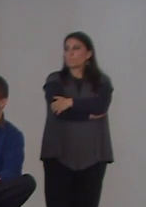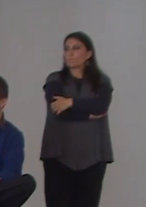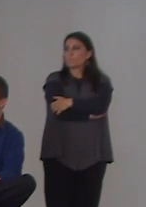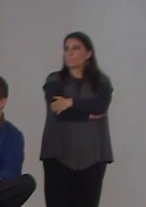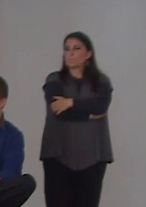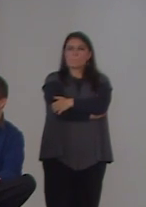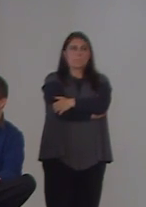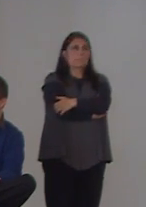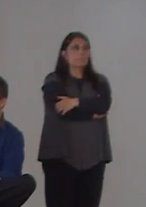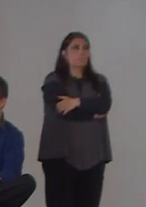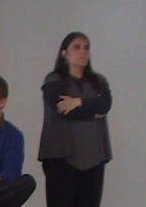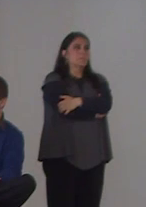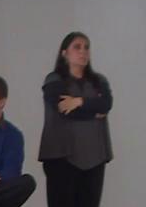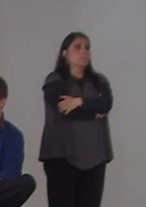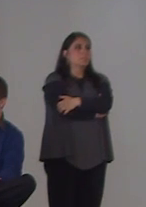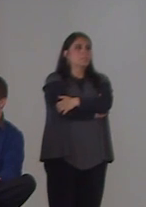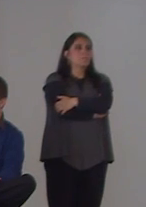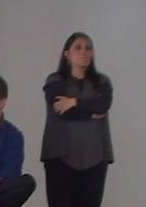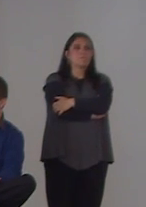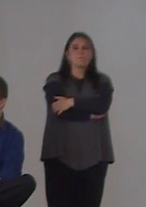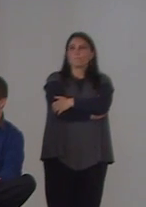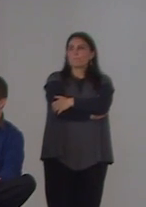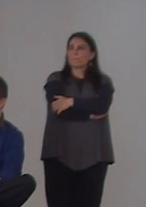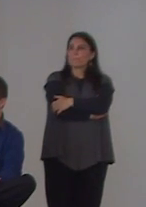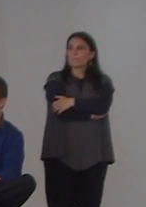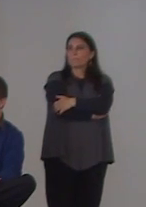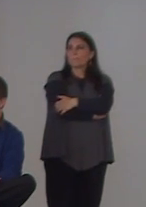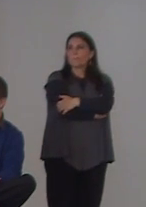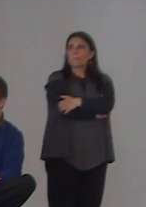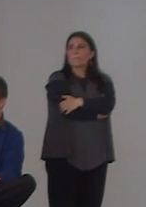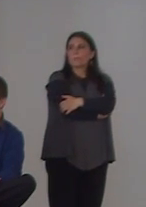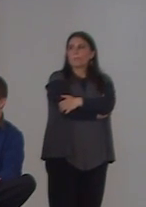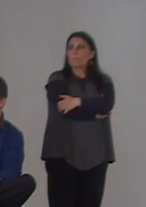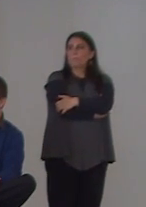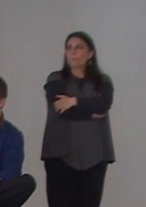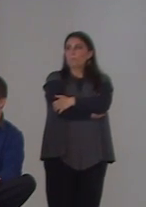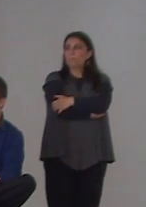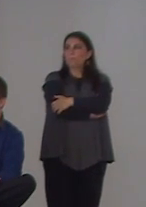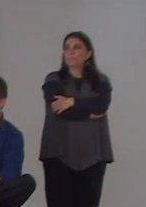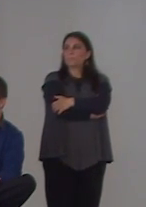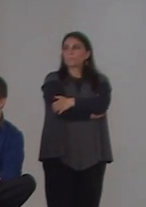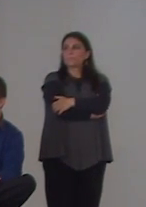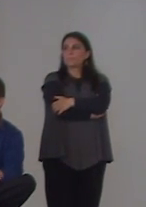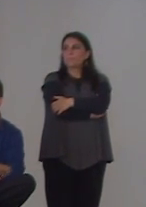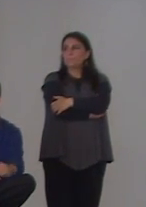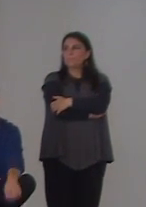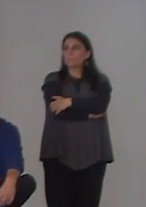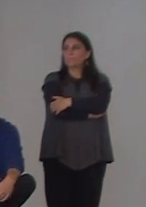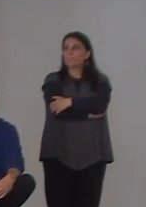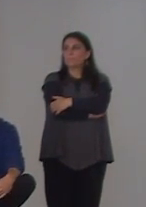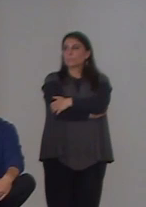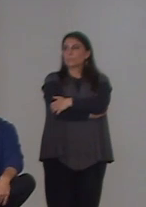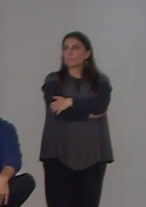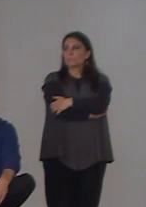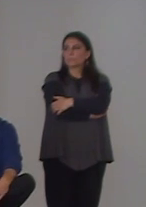las posibilidades y un contexto súper diferente, a niños que